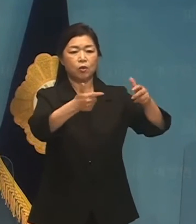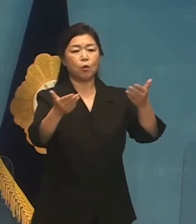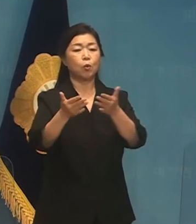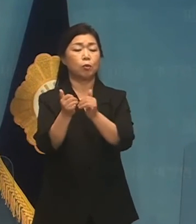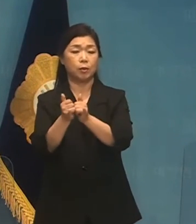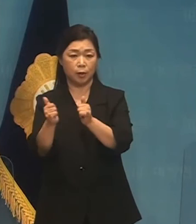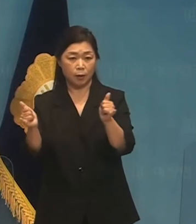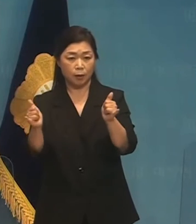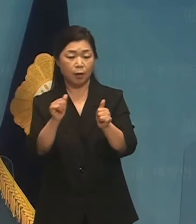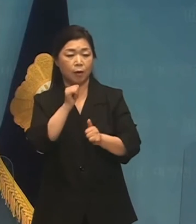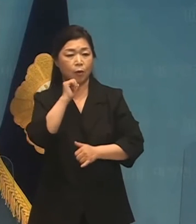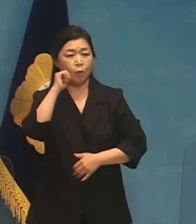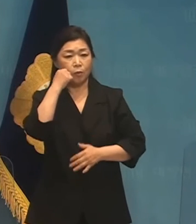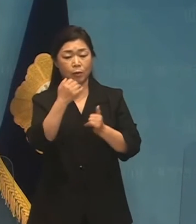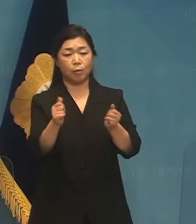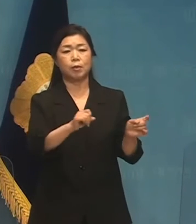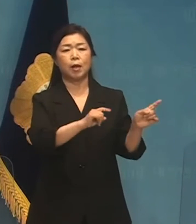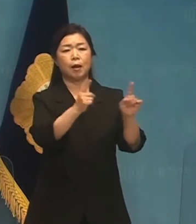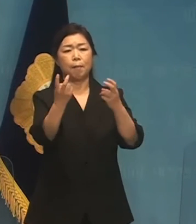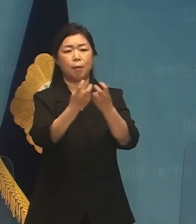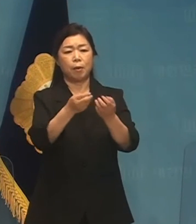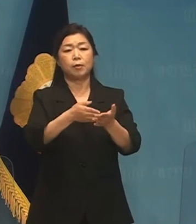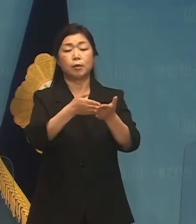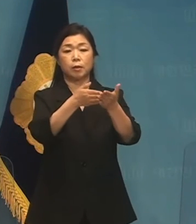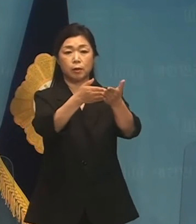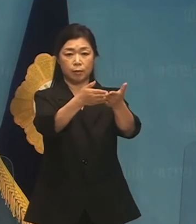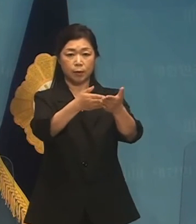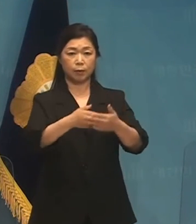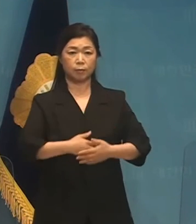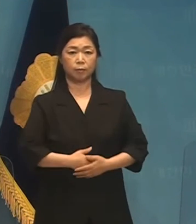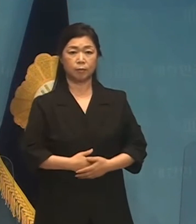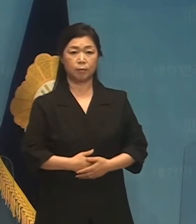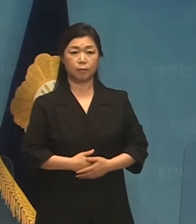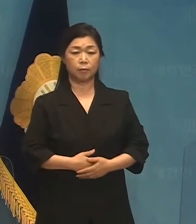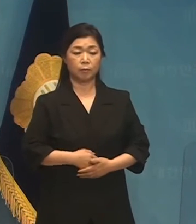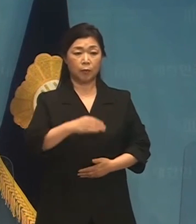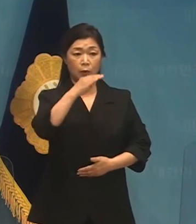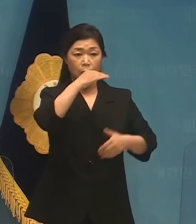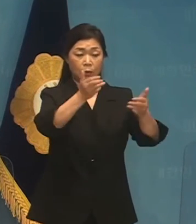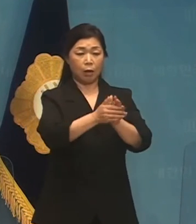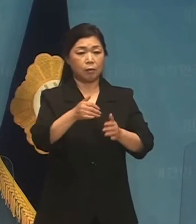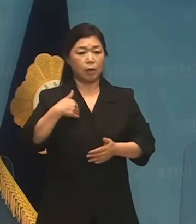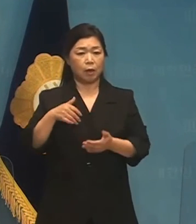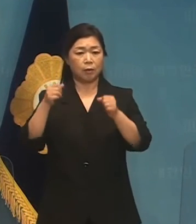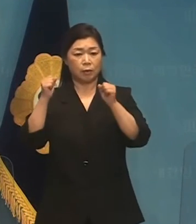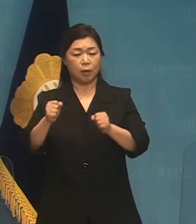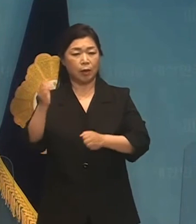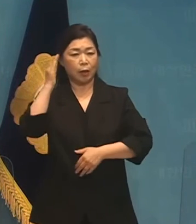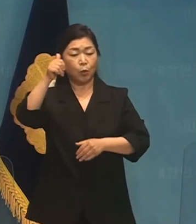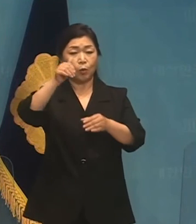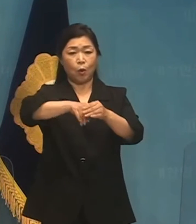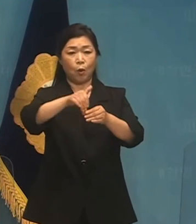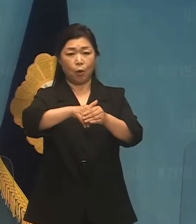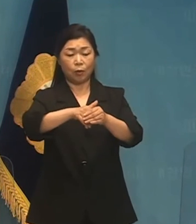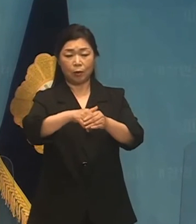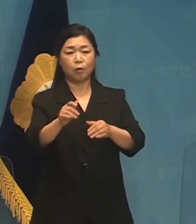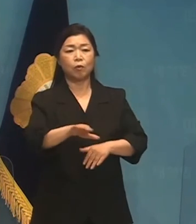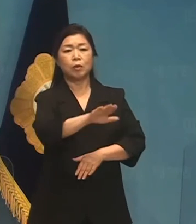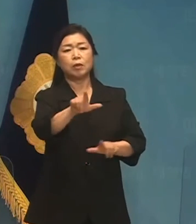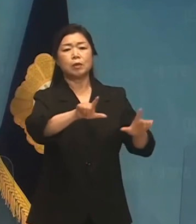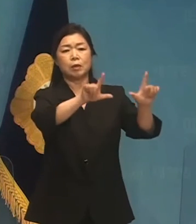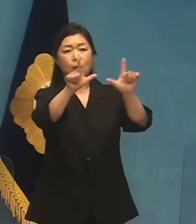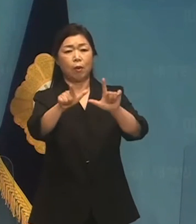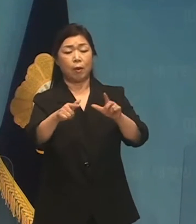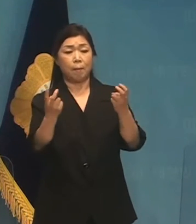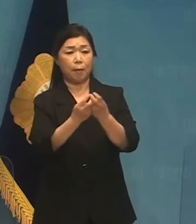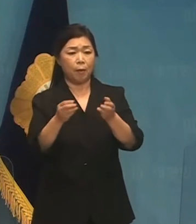노동자, 서민을 살릴 길을 제시해 나갈 것입니다. 정의당과 제가 있는 이번 대선을 통해 우리 사회가